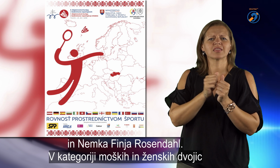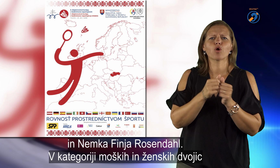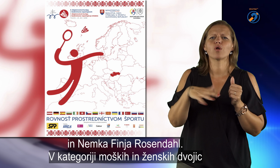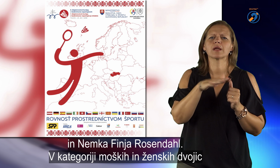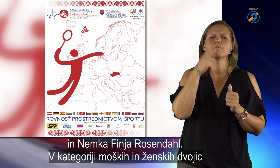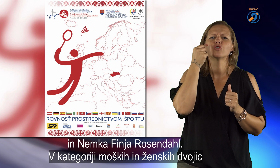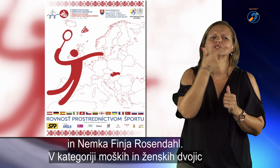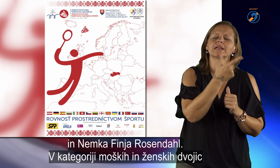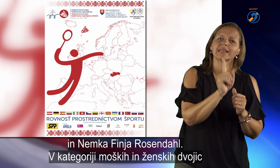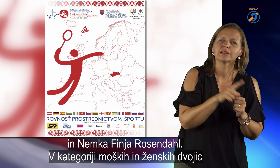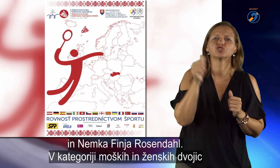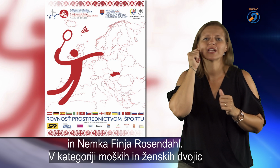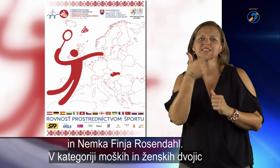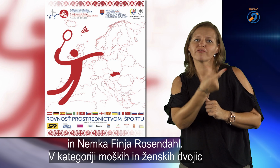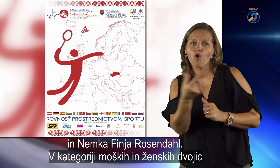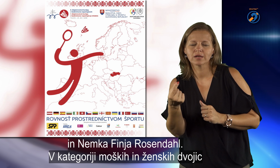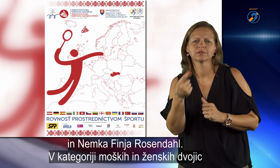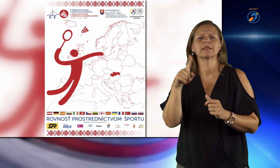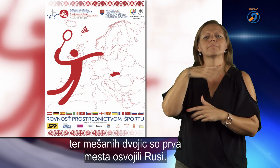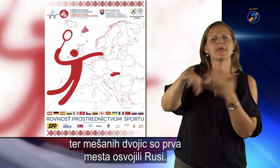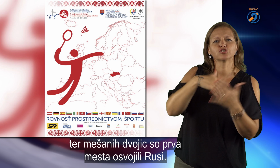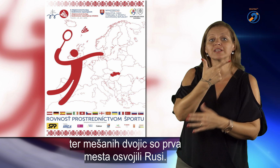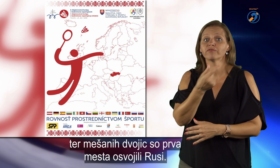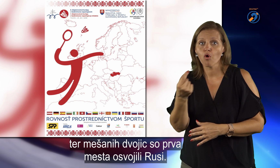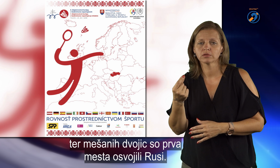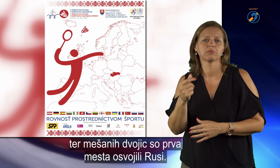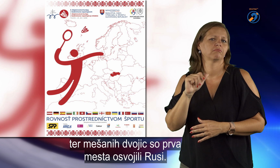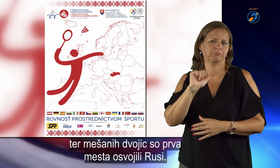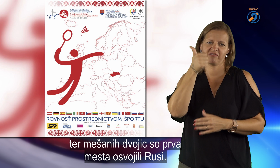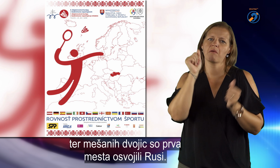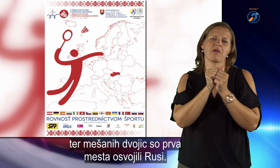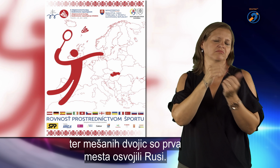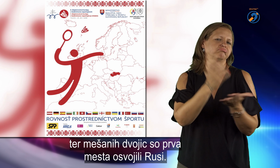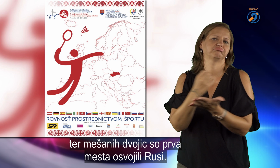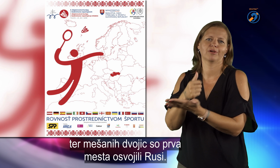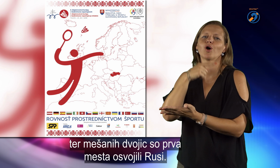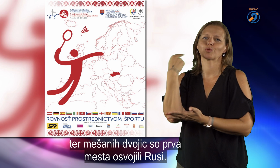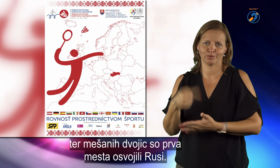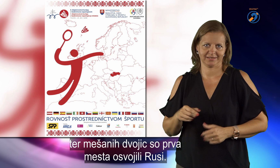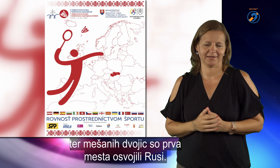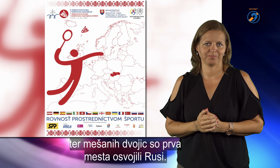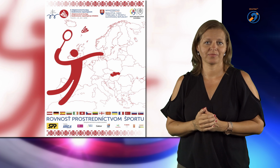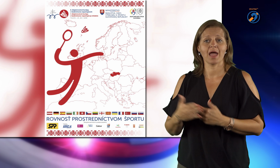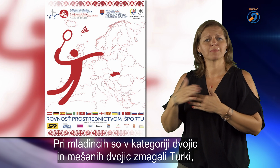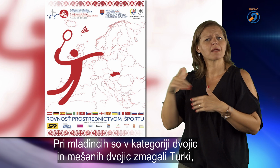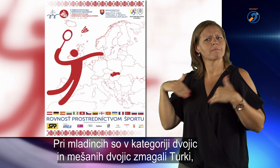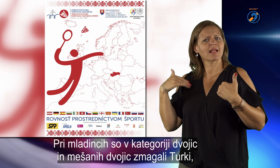V kategoriji moških in ženskih dvojic ter mešanih dvojic so prva mesta osvojili Rusi. Pri mladincih so v